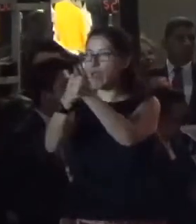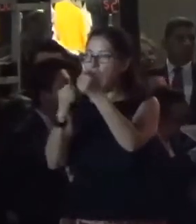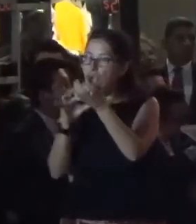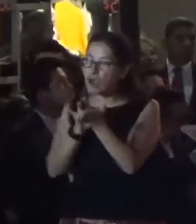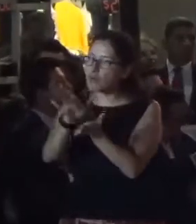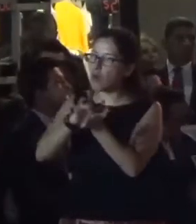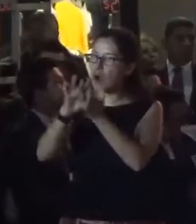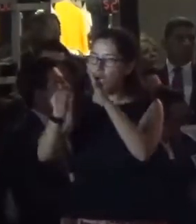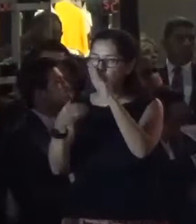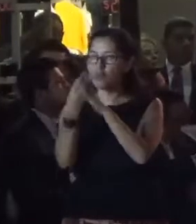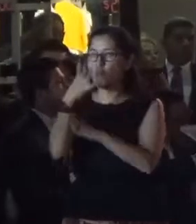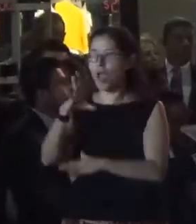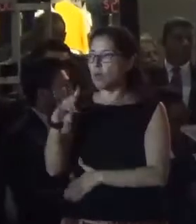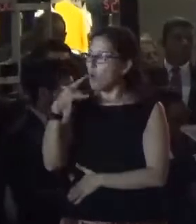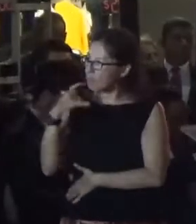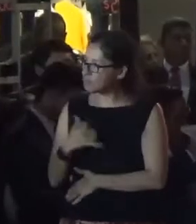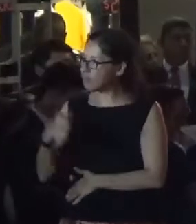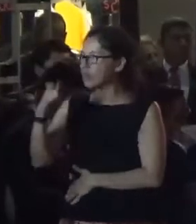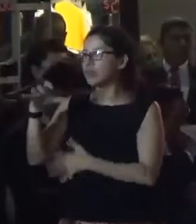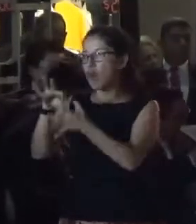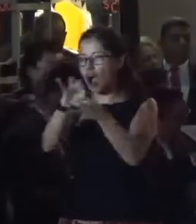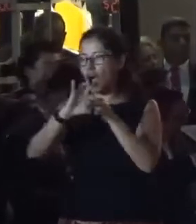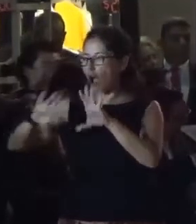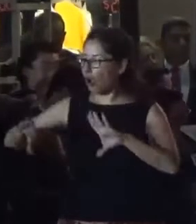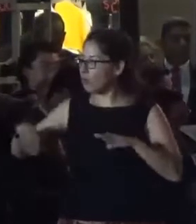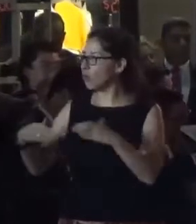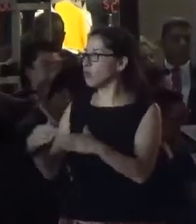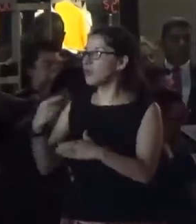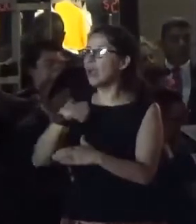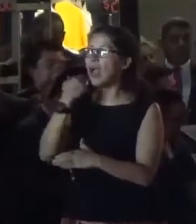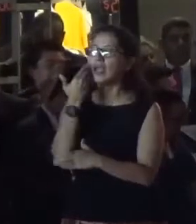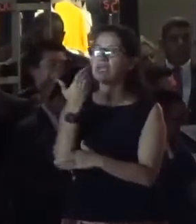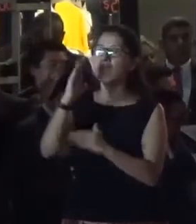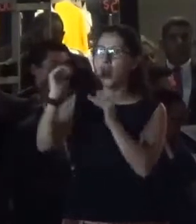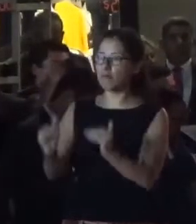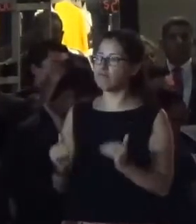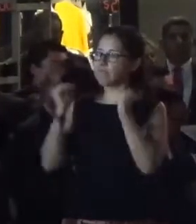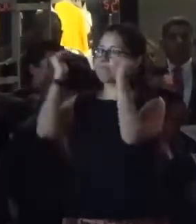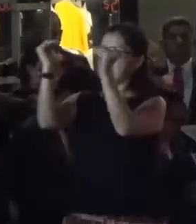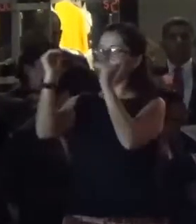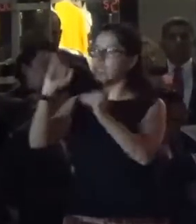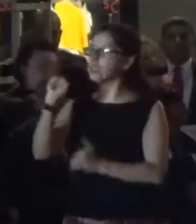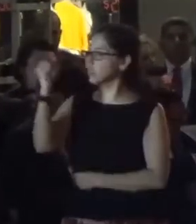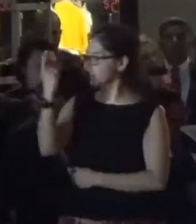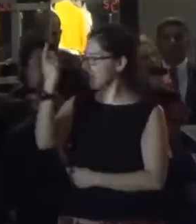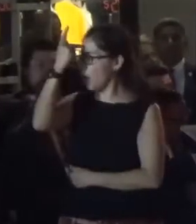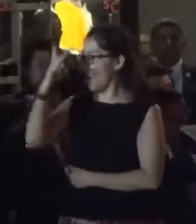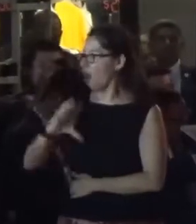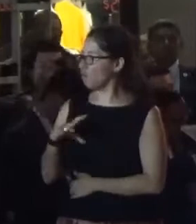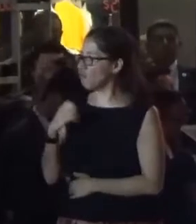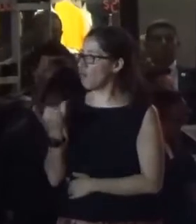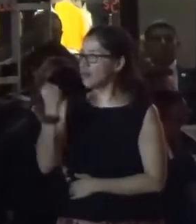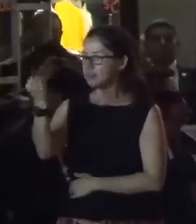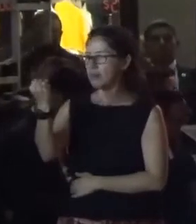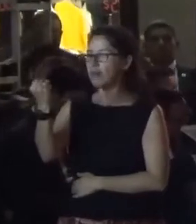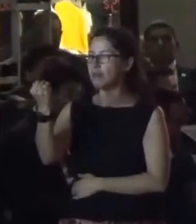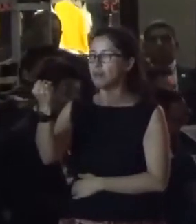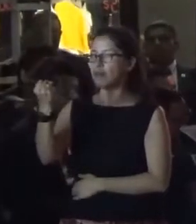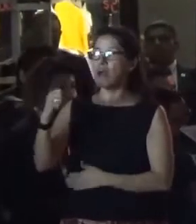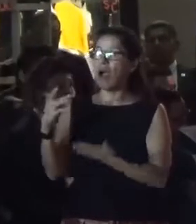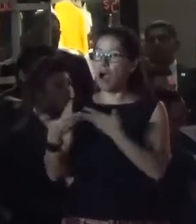Alejandro Zapata, Octavio Pedrosa y por aquí pues no podía faltar también el exgobernador Marcelo de los Santos